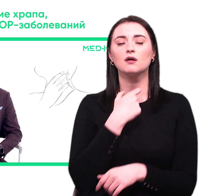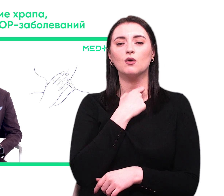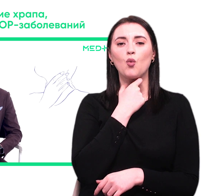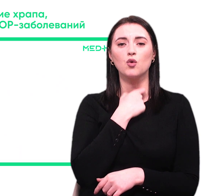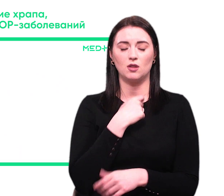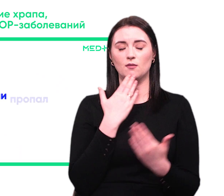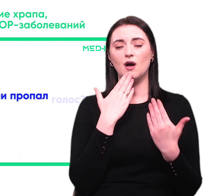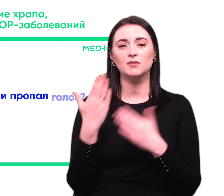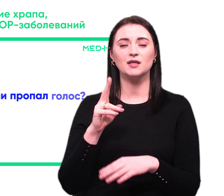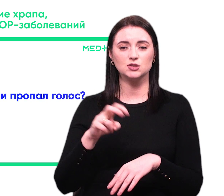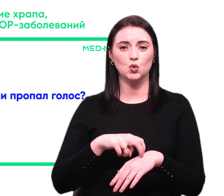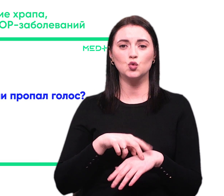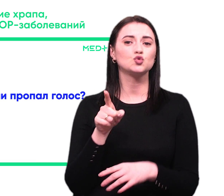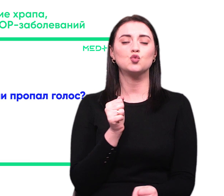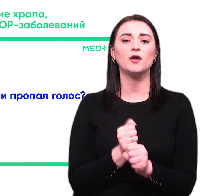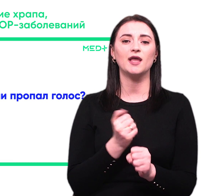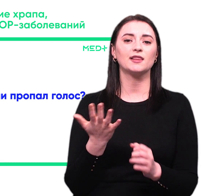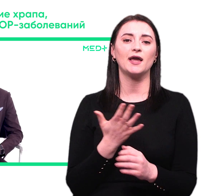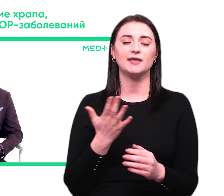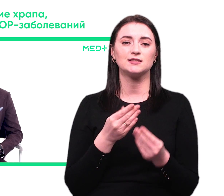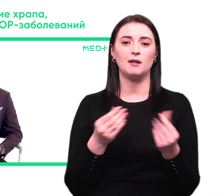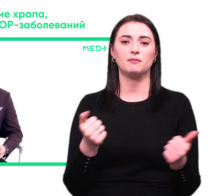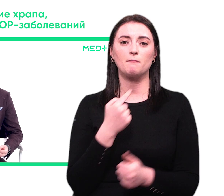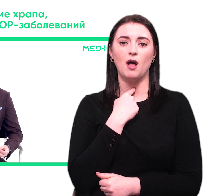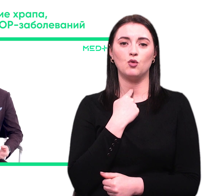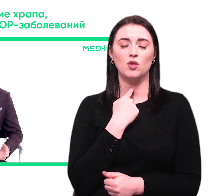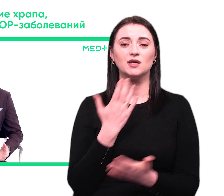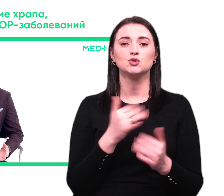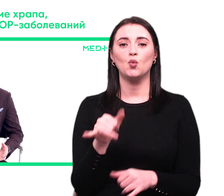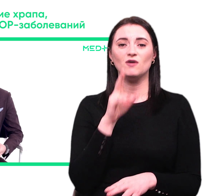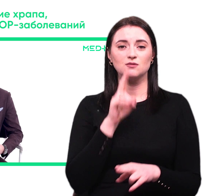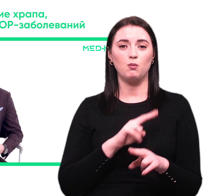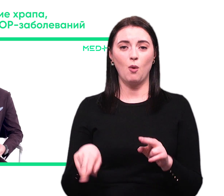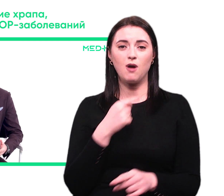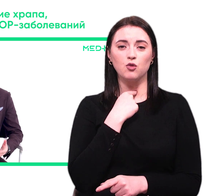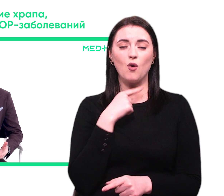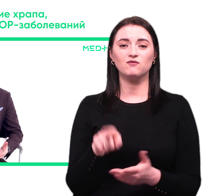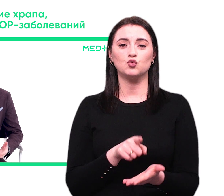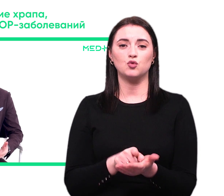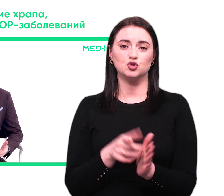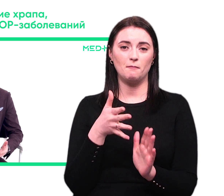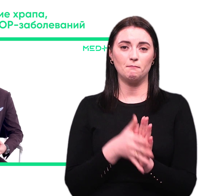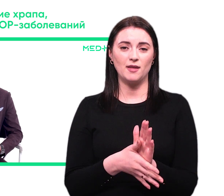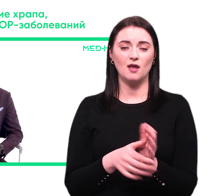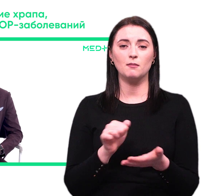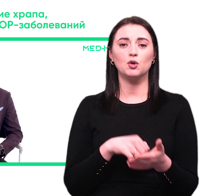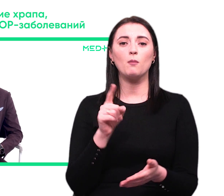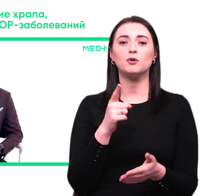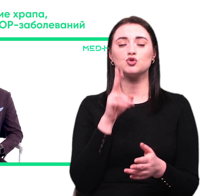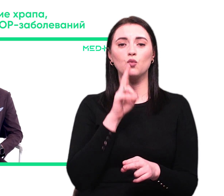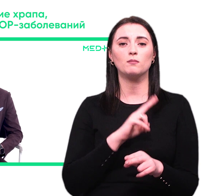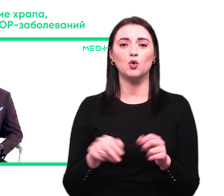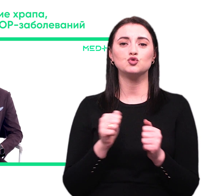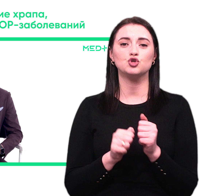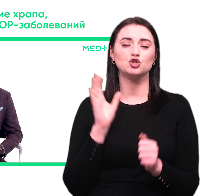Обратитесь к доктору. Что делать, если пропал голос? Если у вас пропал голос, мы должны понять причину, почему он пропал.